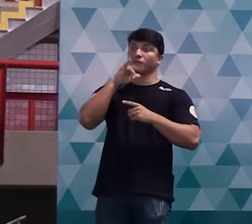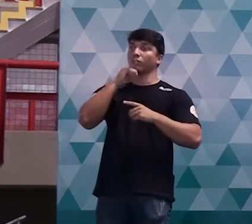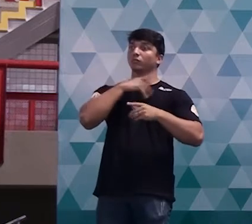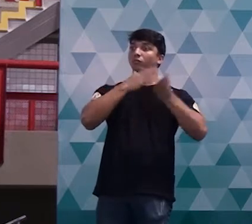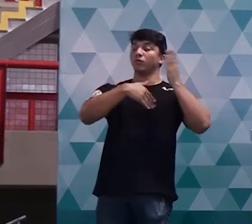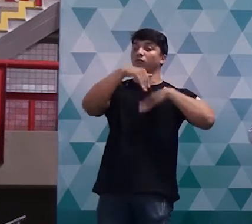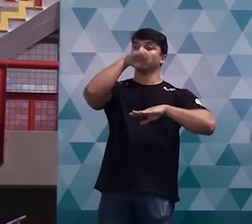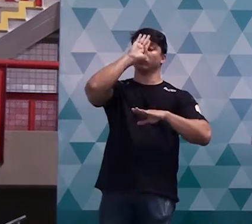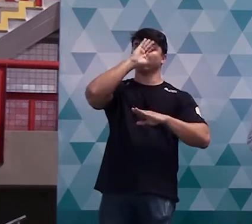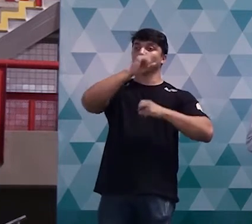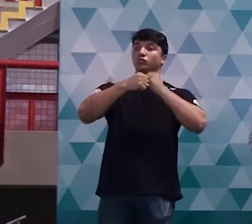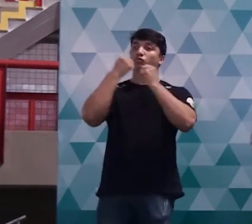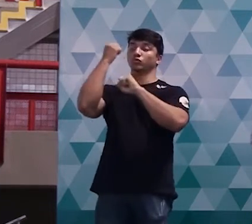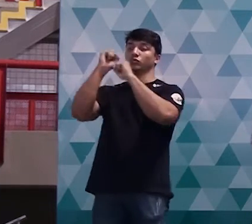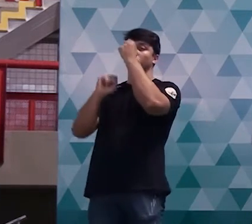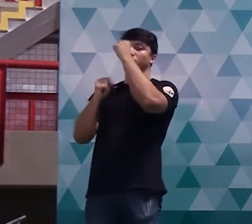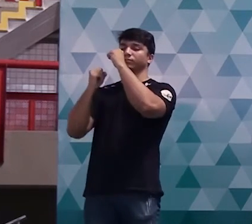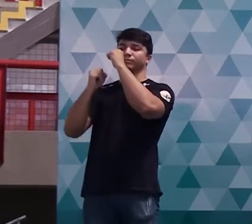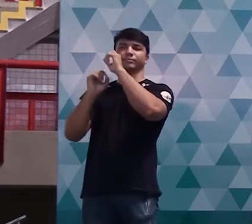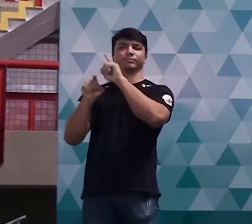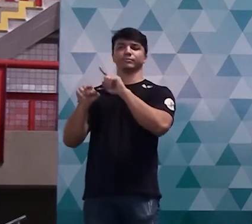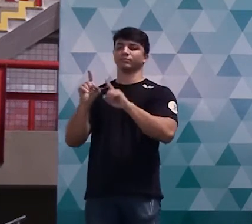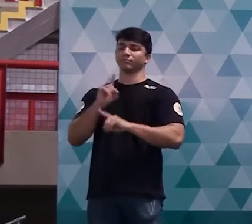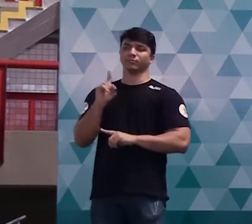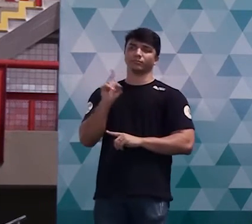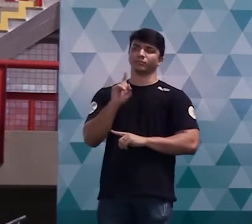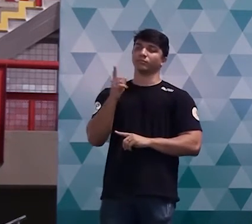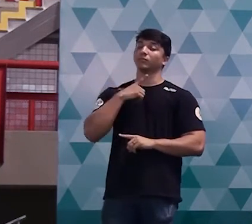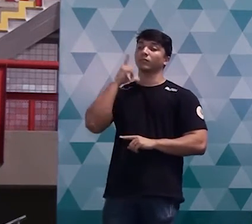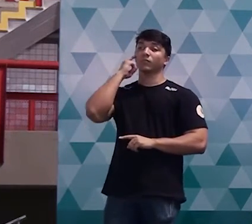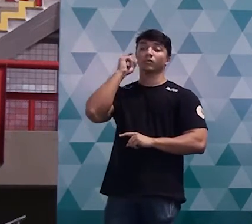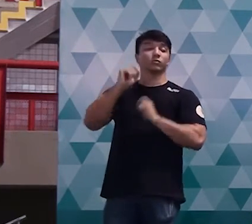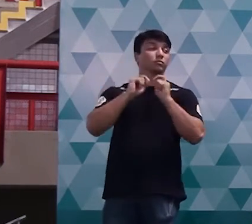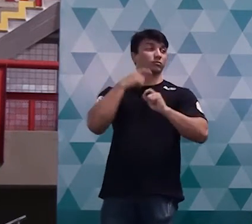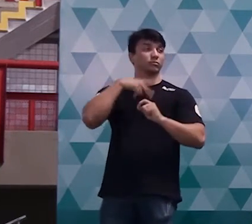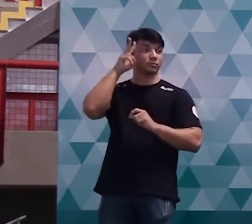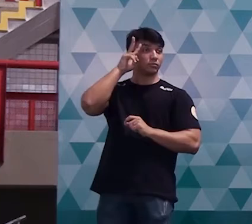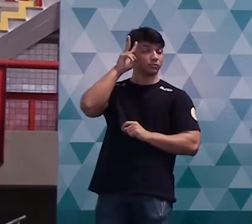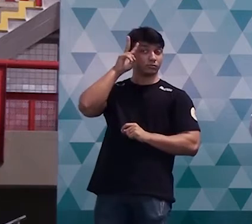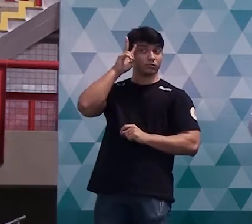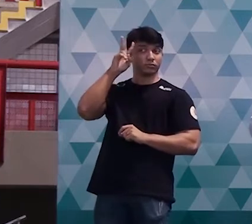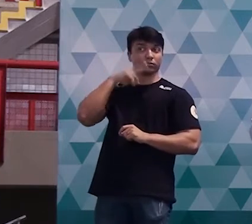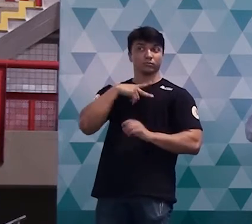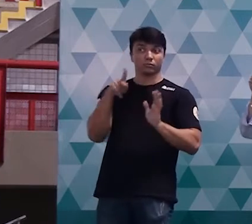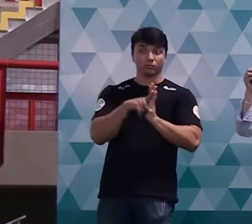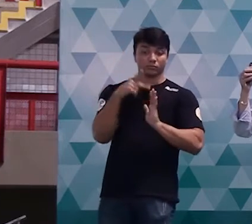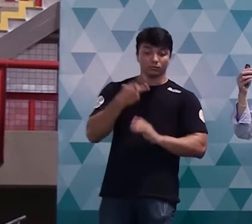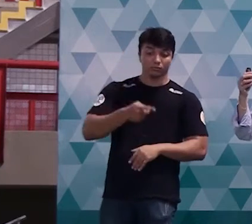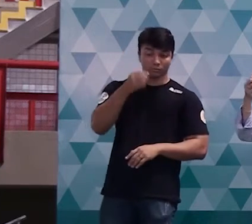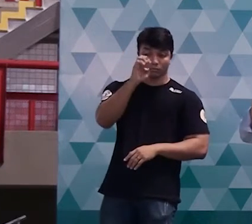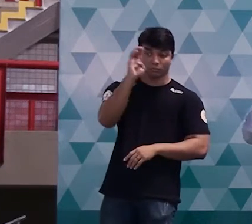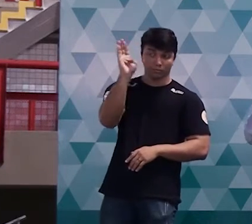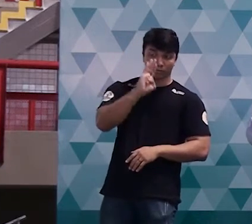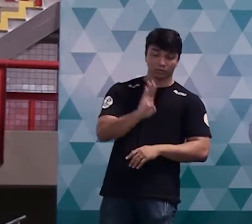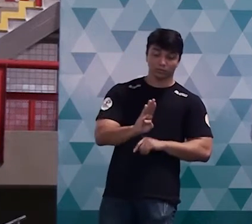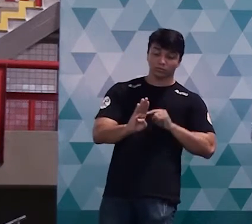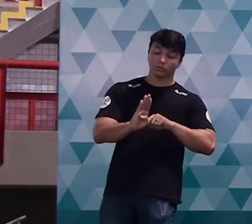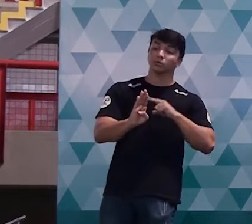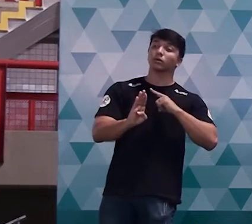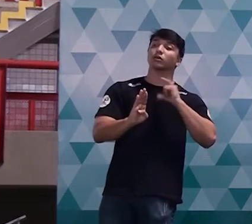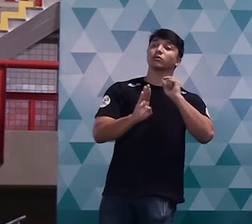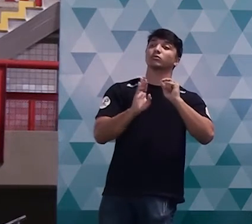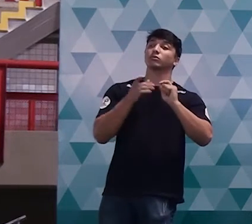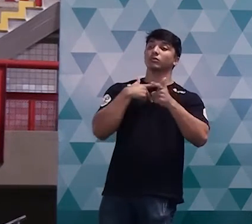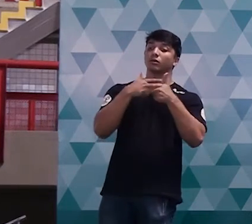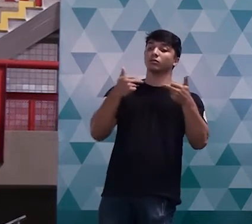revolução industrial. Lógico que não. Lembre-se que o Brasil estava lotado de